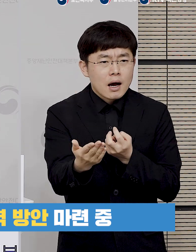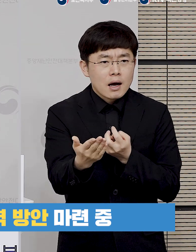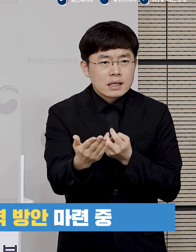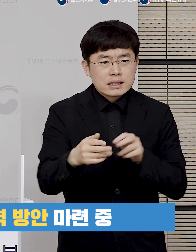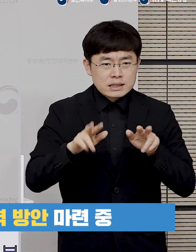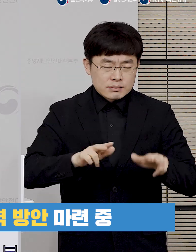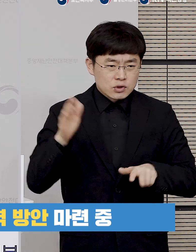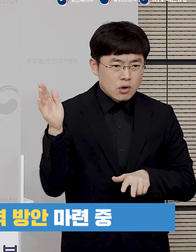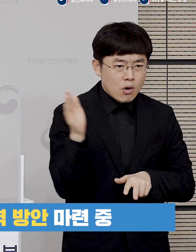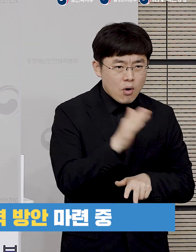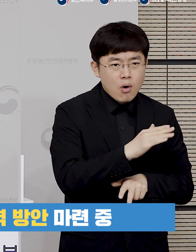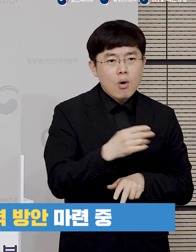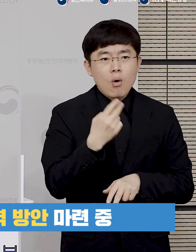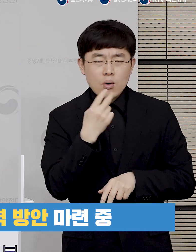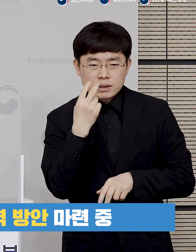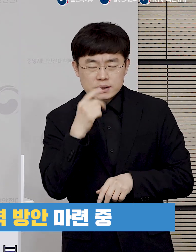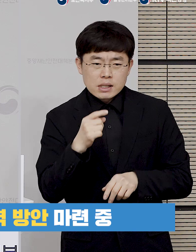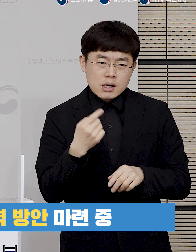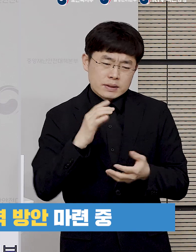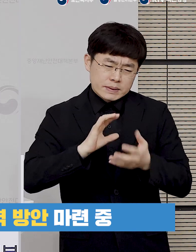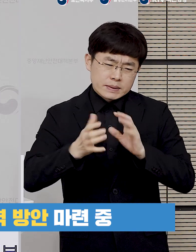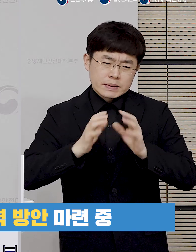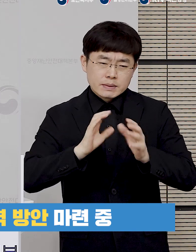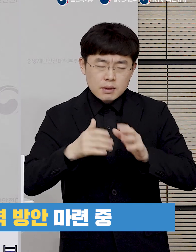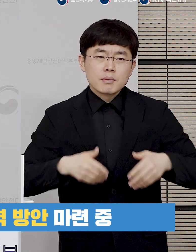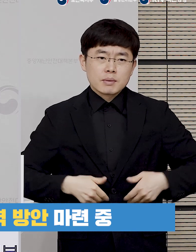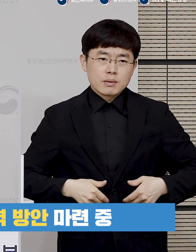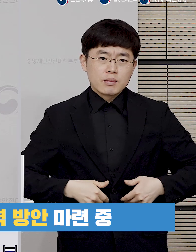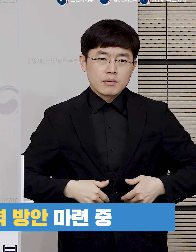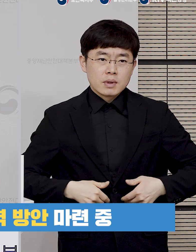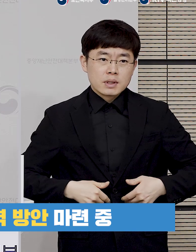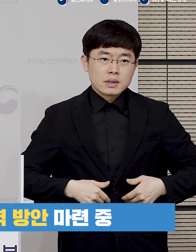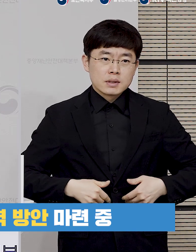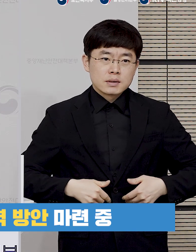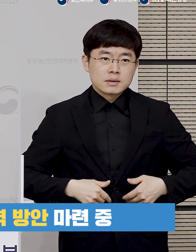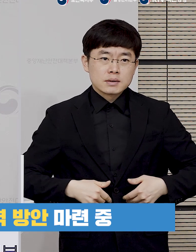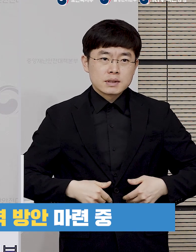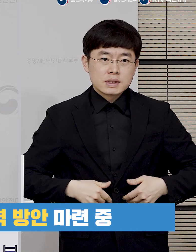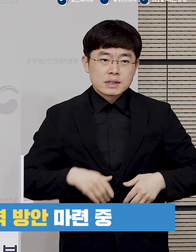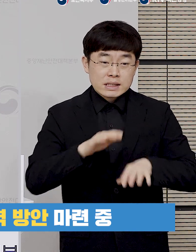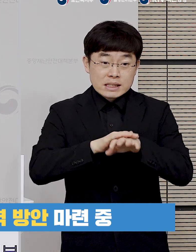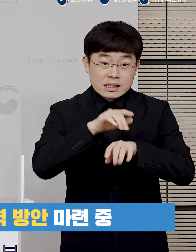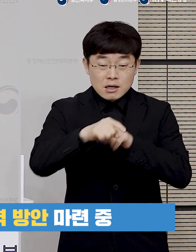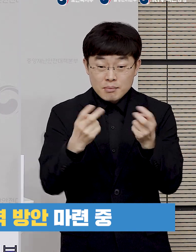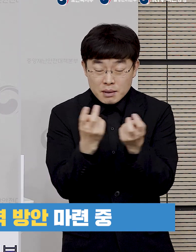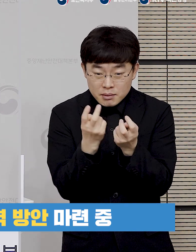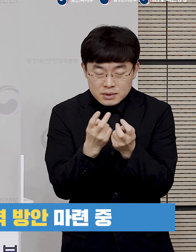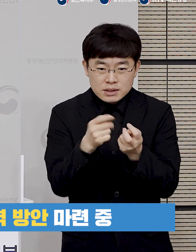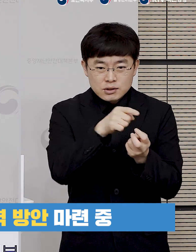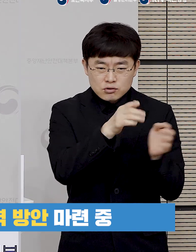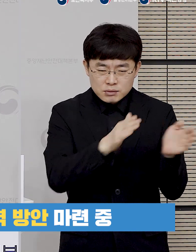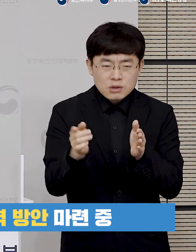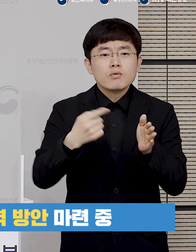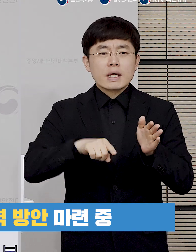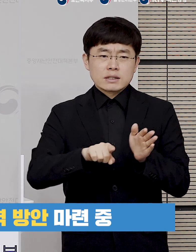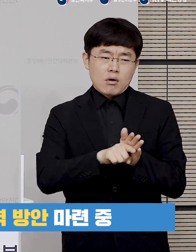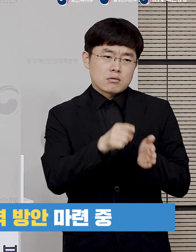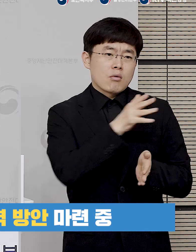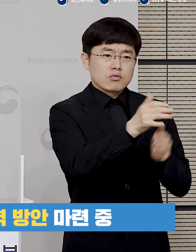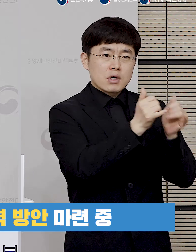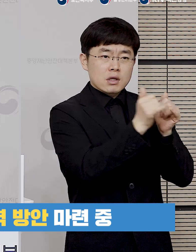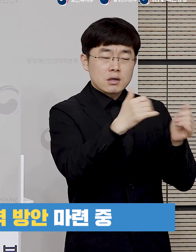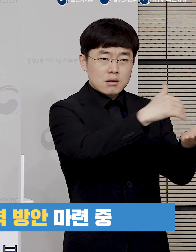문제에 대해서는 본격적인 고민과 논의가 필요하다고 생각을 합니다 이를 위한 아 전문가들이